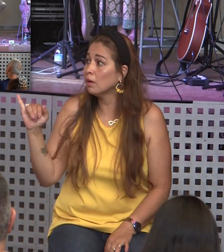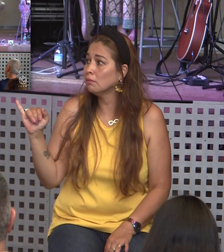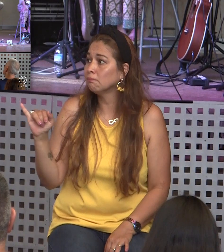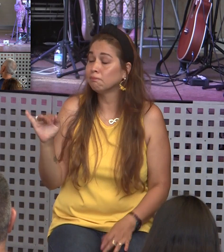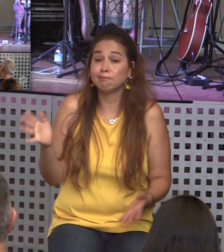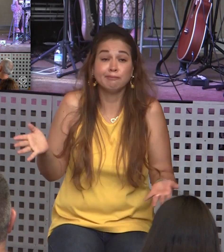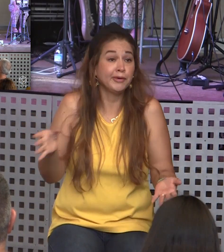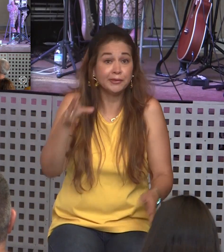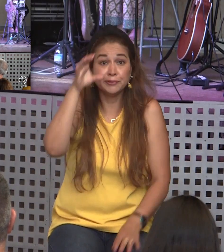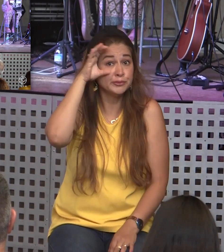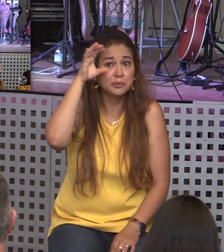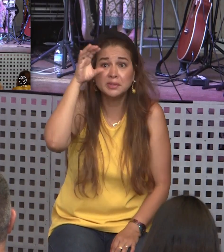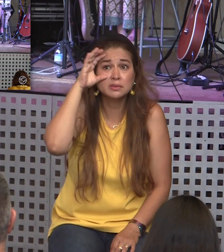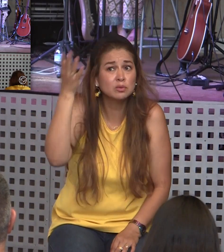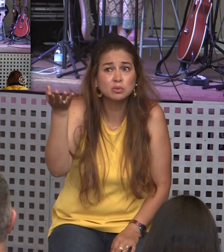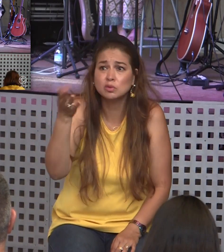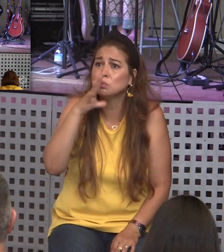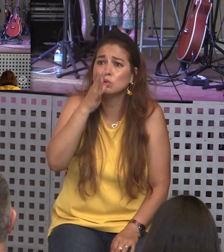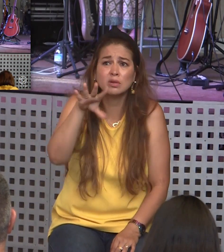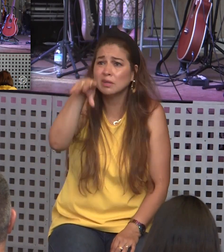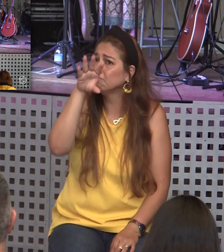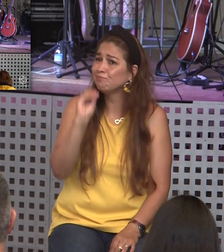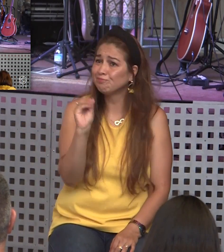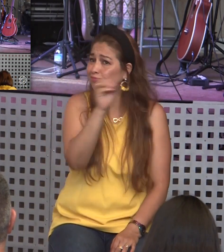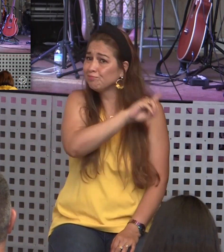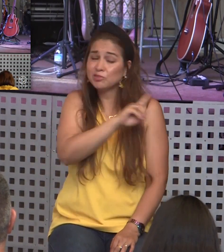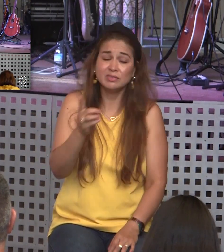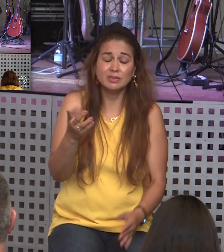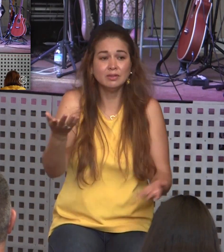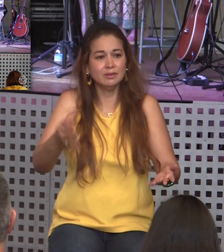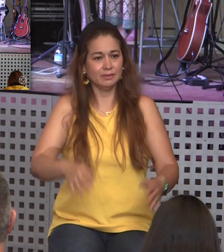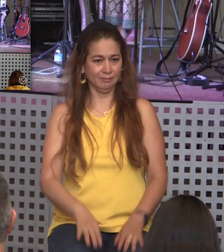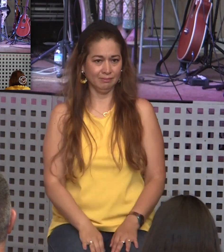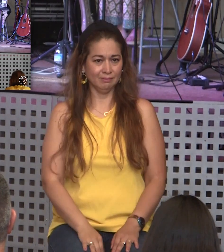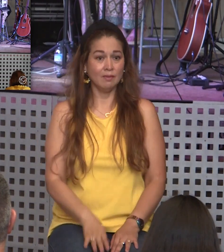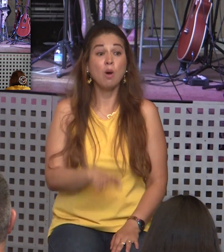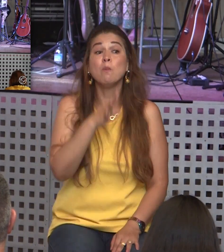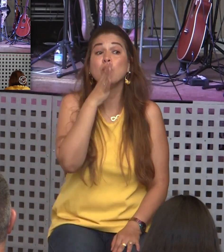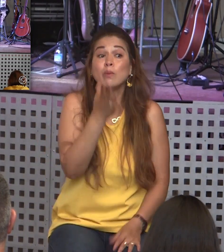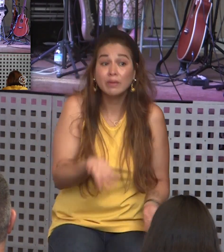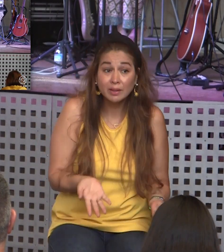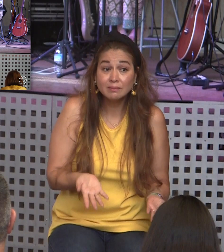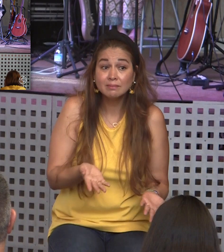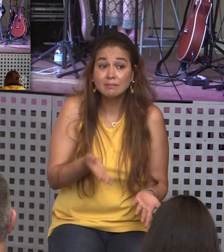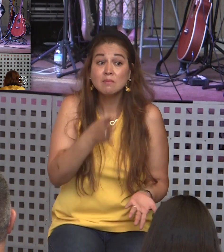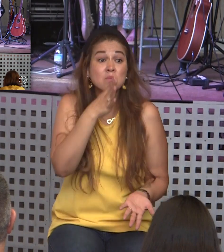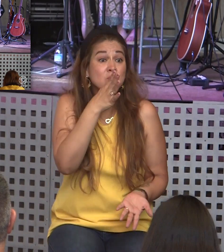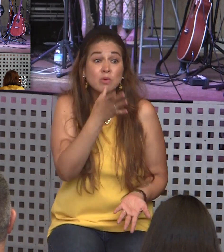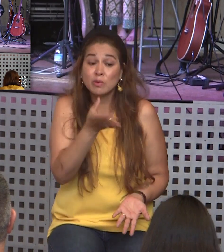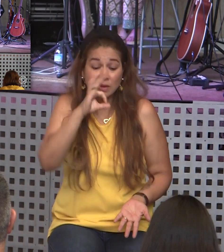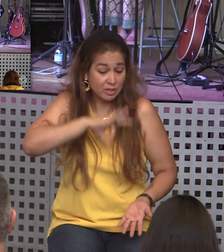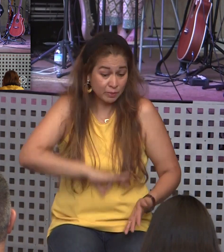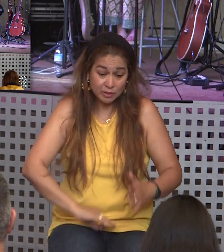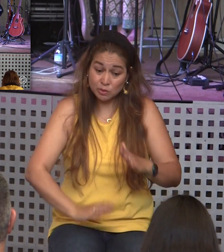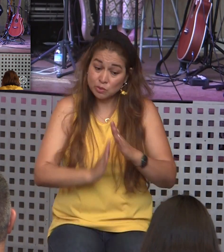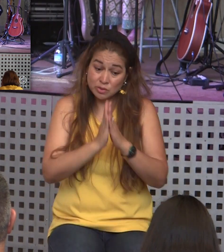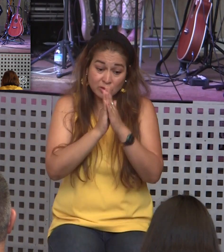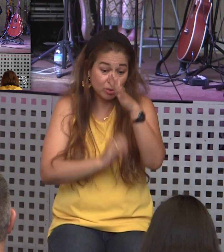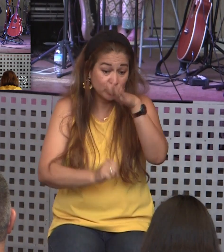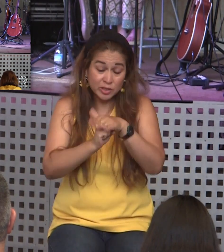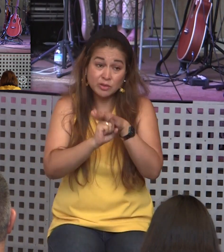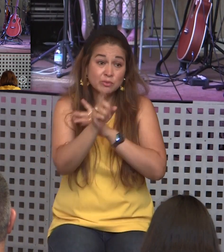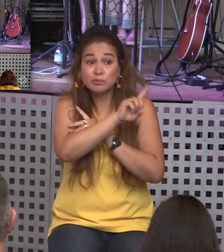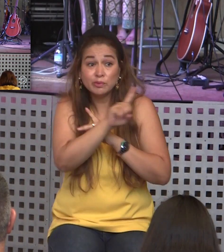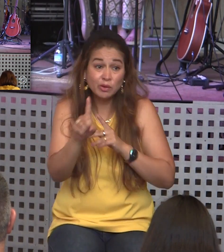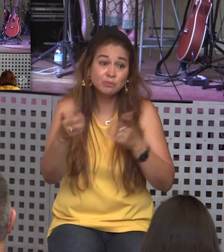puro estilo estricto, eso no es cierto. Ellos miran y ven.